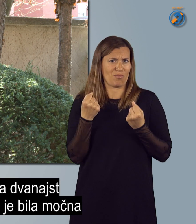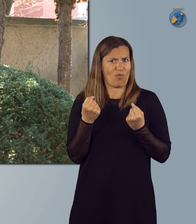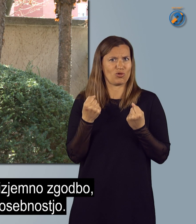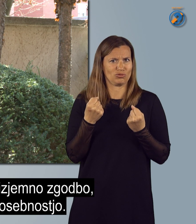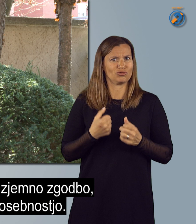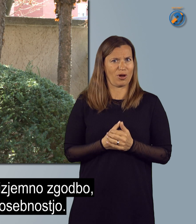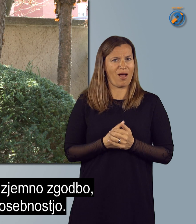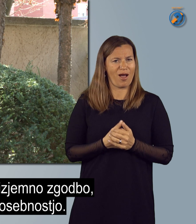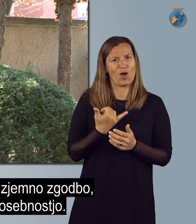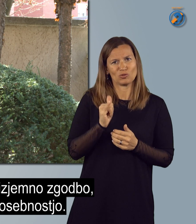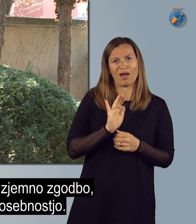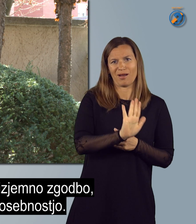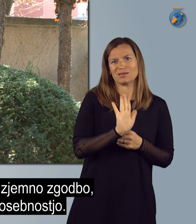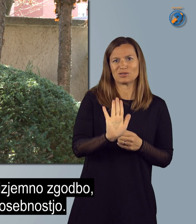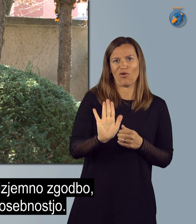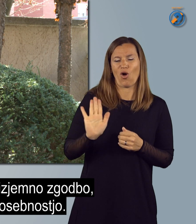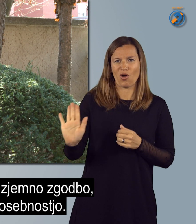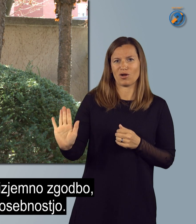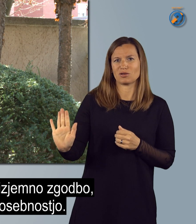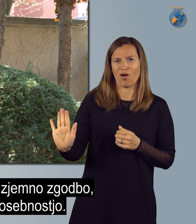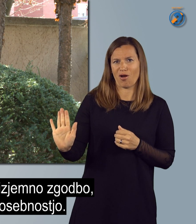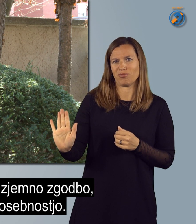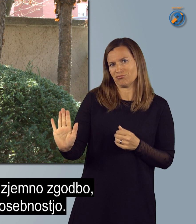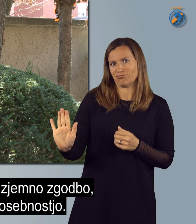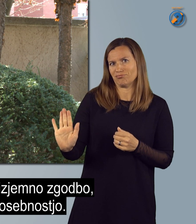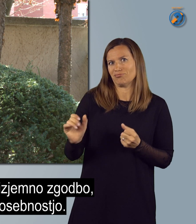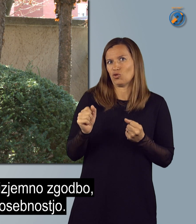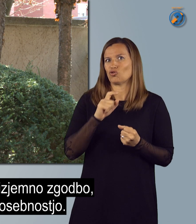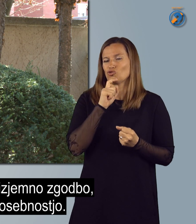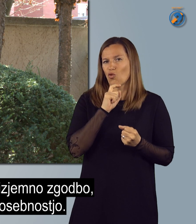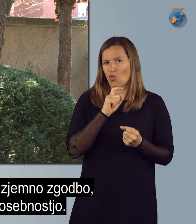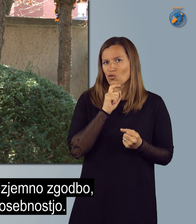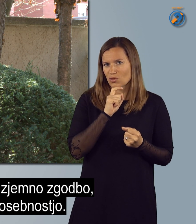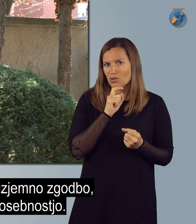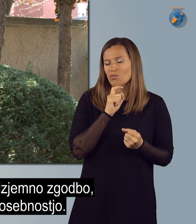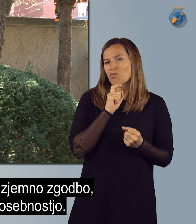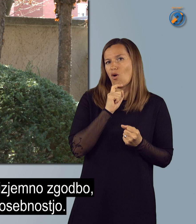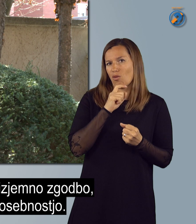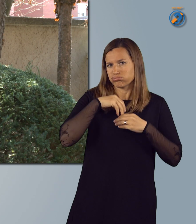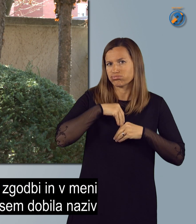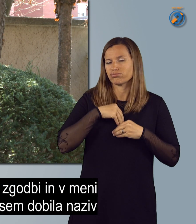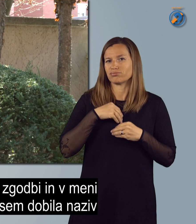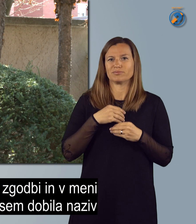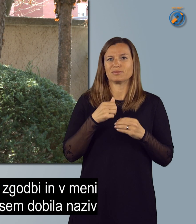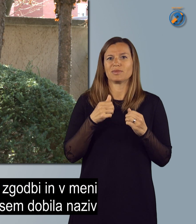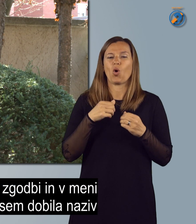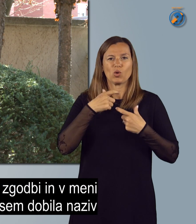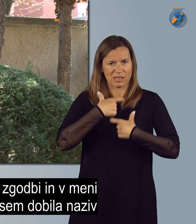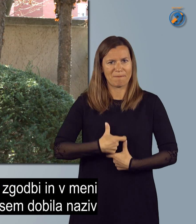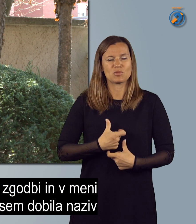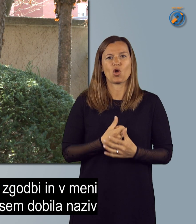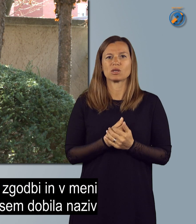močna, vsaka svojo močno zgodbo, izstopajočo osebnostjo, in ljudje